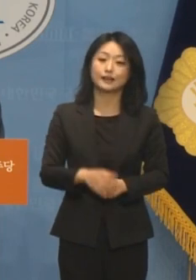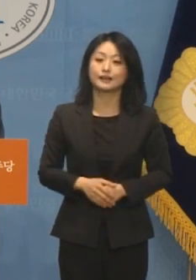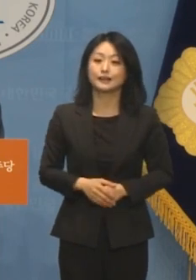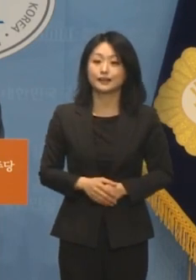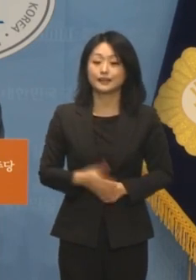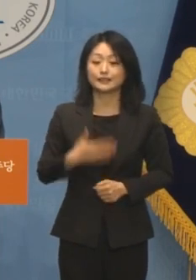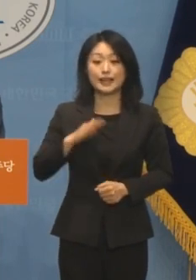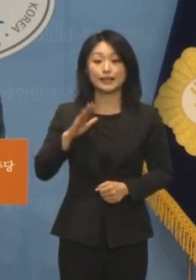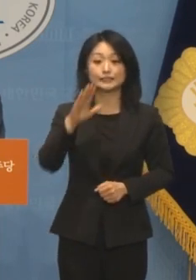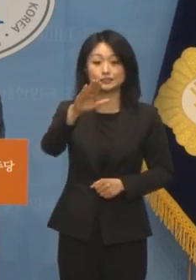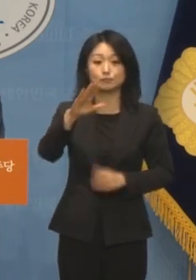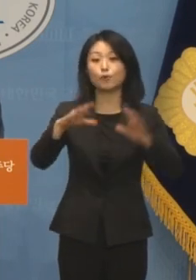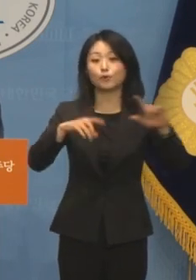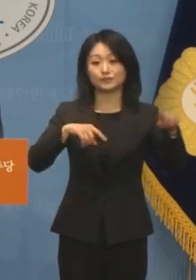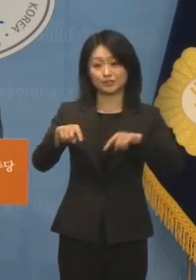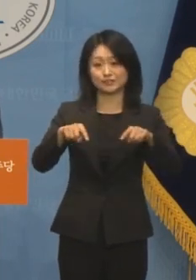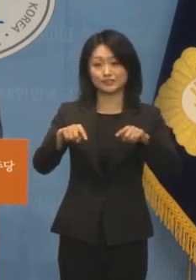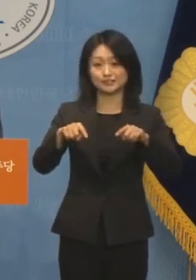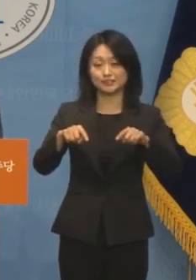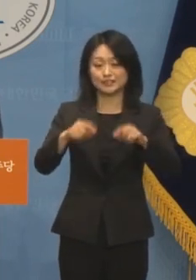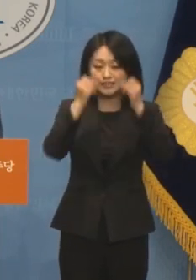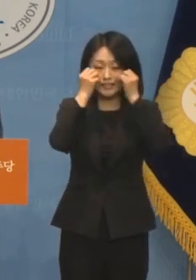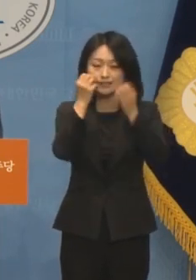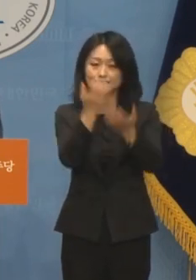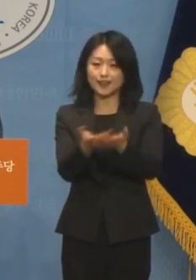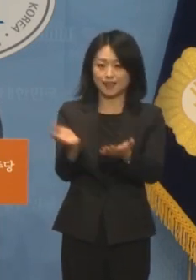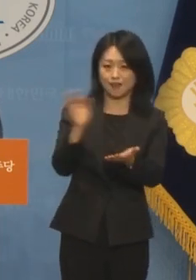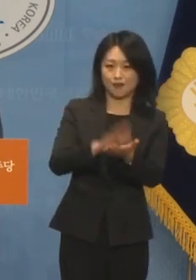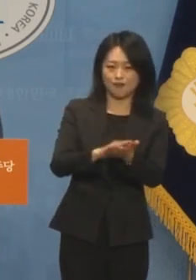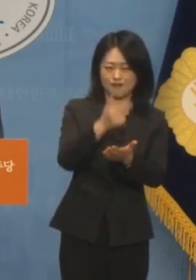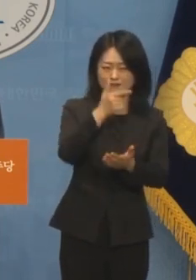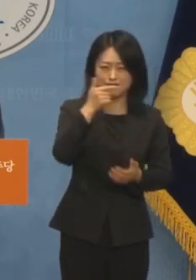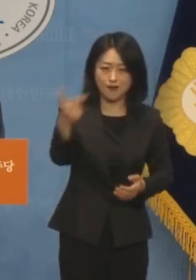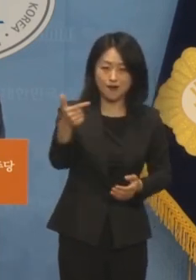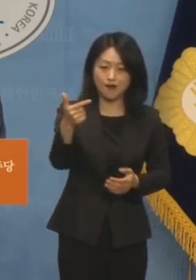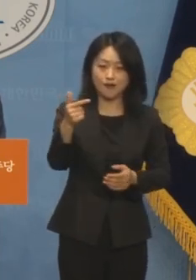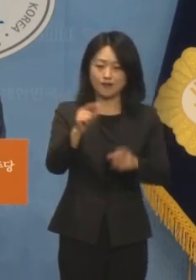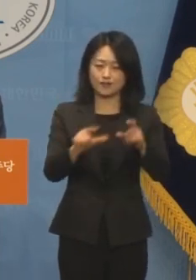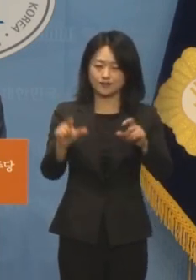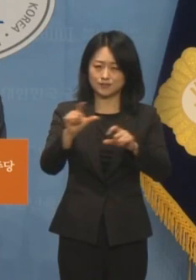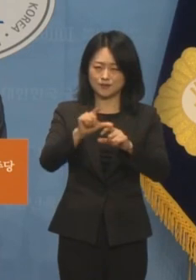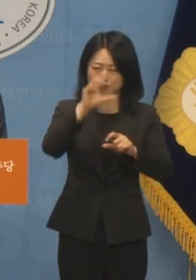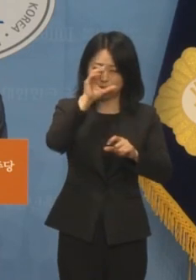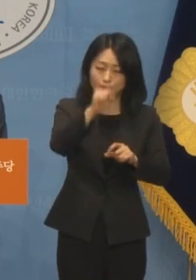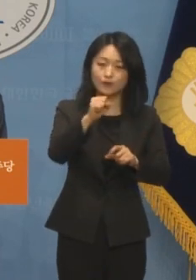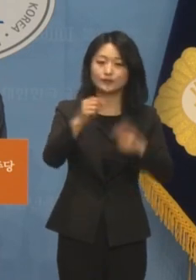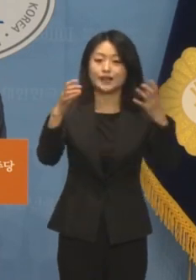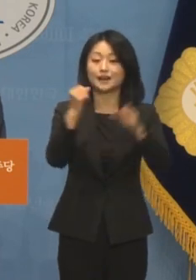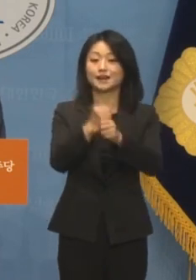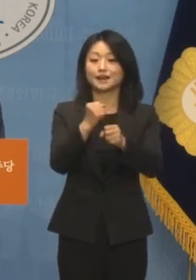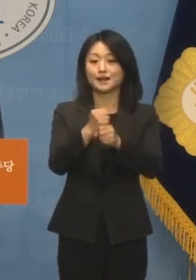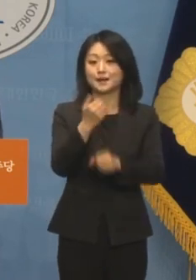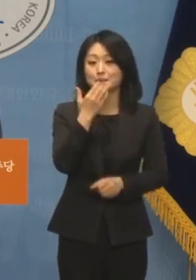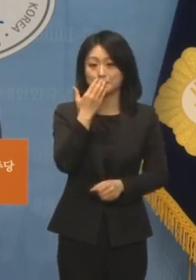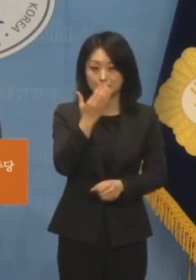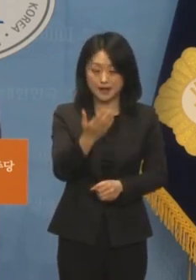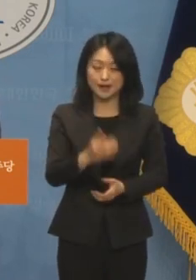그런 진보 정치가 더 큰 개혁을 이루고 더 나은 나라를 만들어갈 수 있습니다.